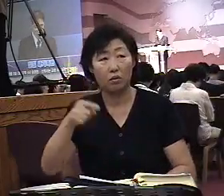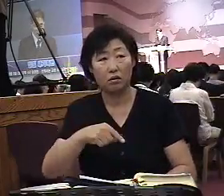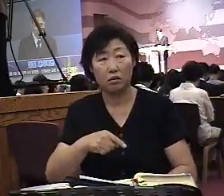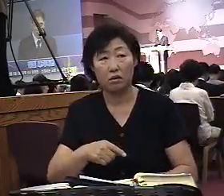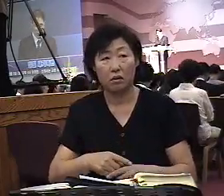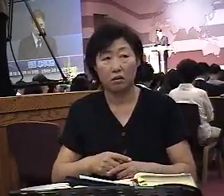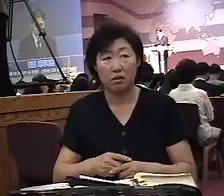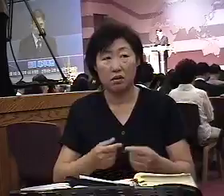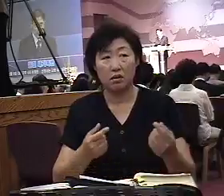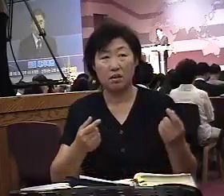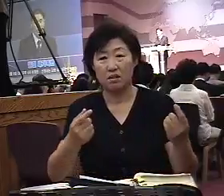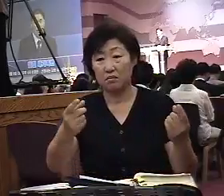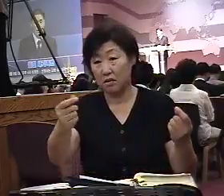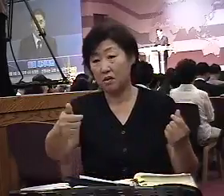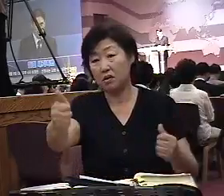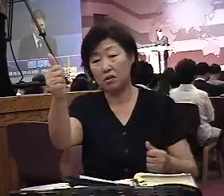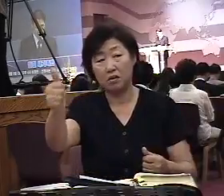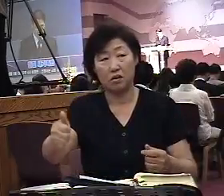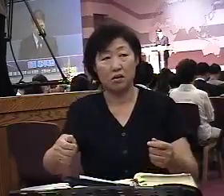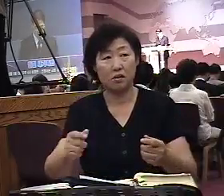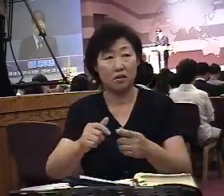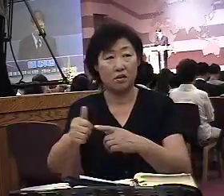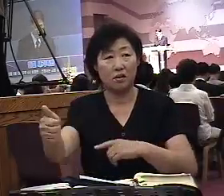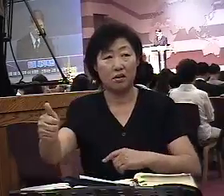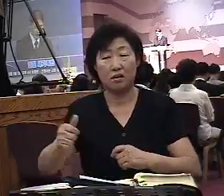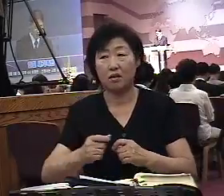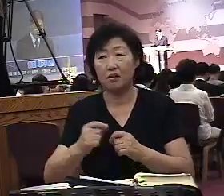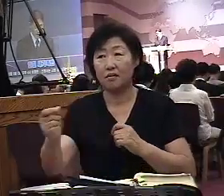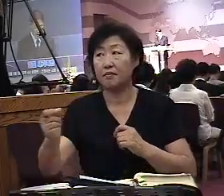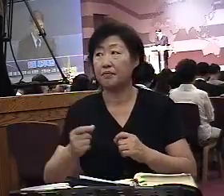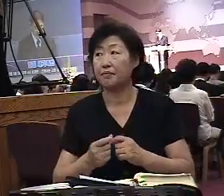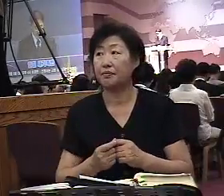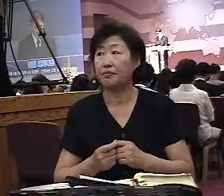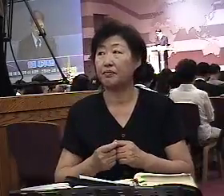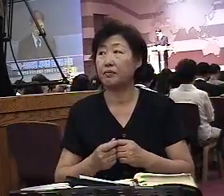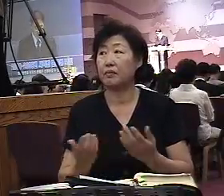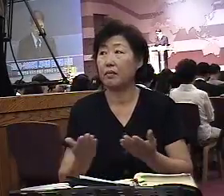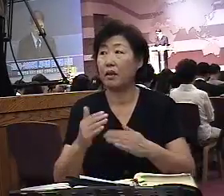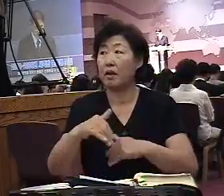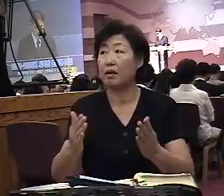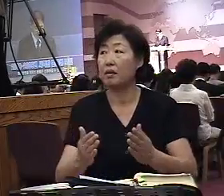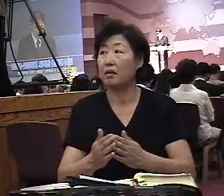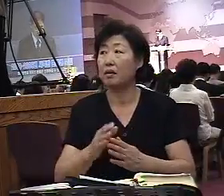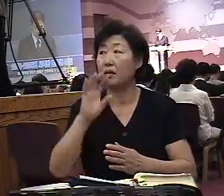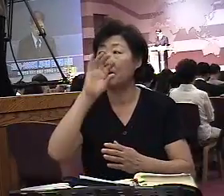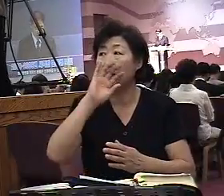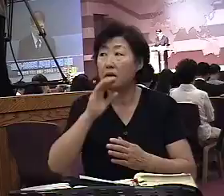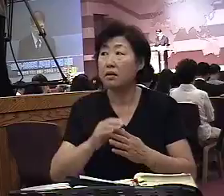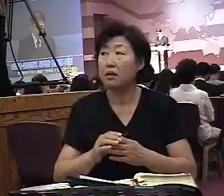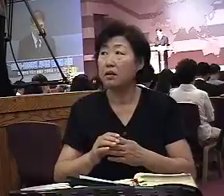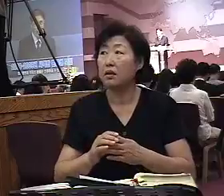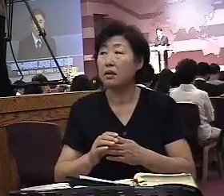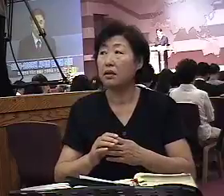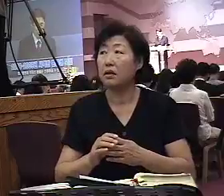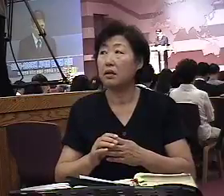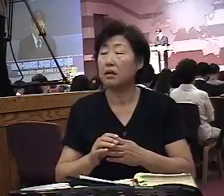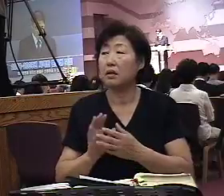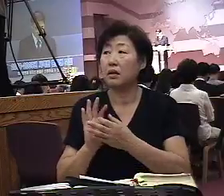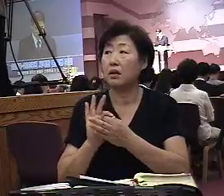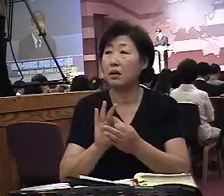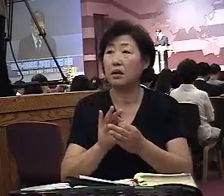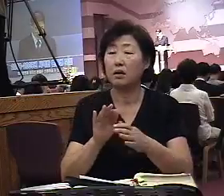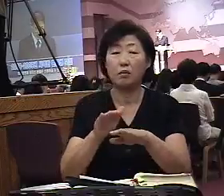8월 9일 이번 주 토요일 오후 4시에 순장관실에서 있습니다. 사회반 훈련생, 40기 세율군반 훈련생